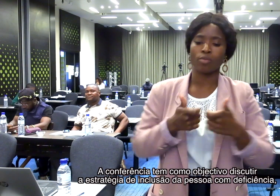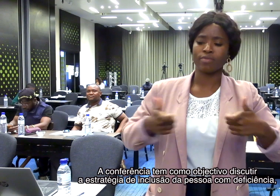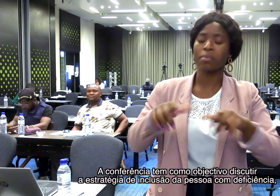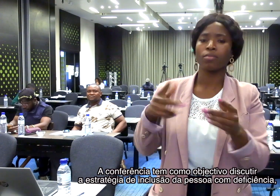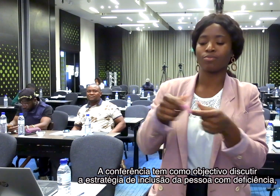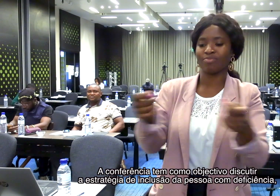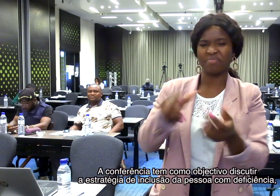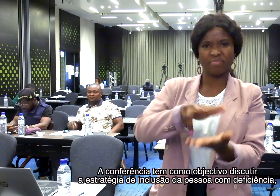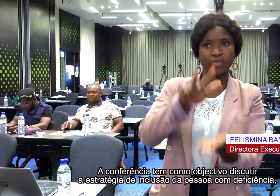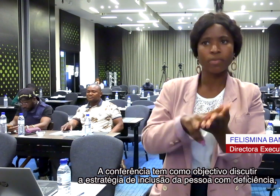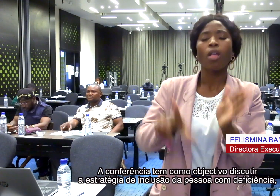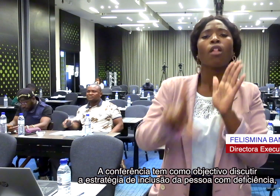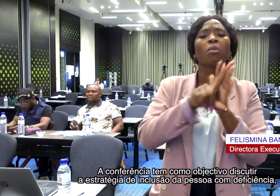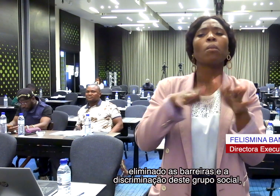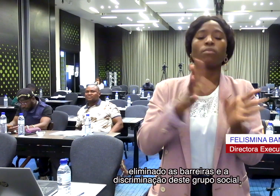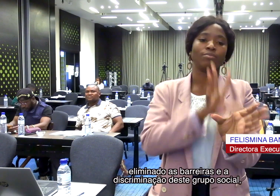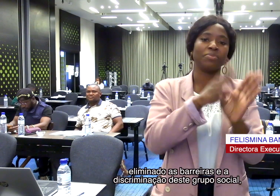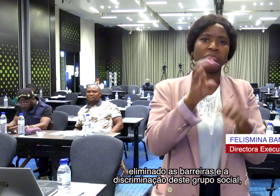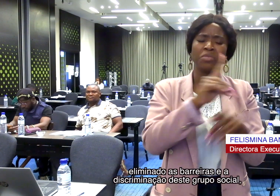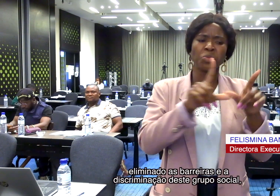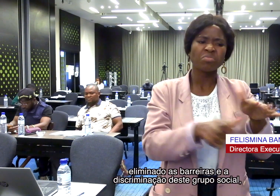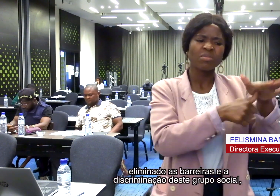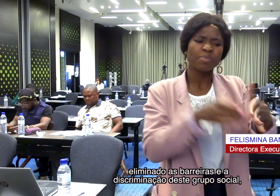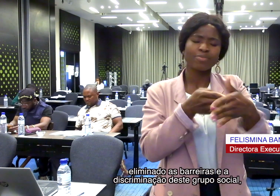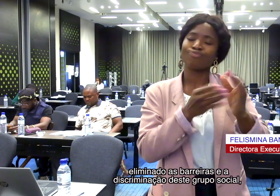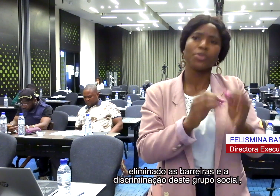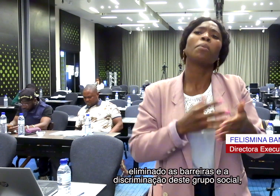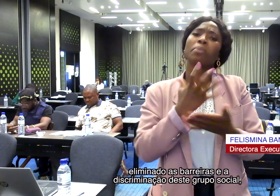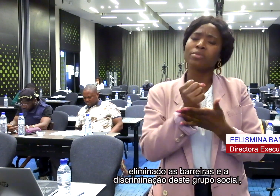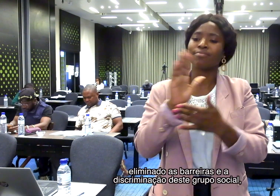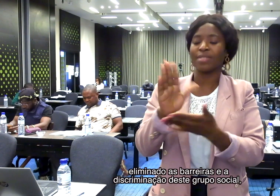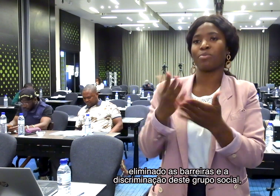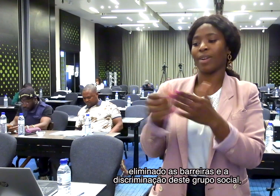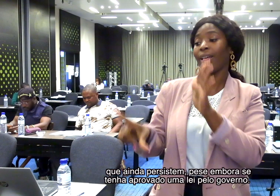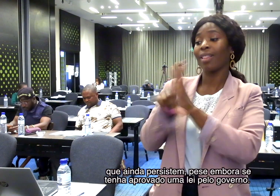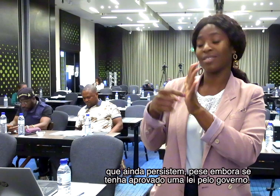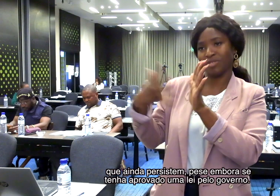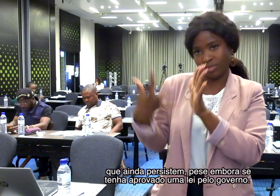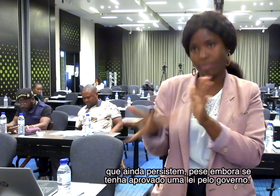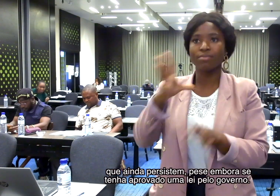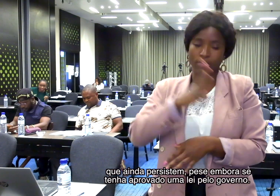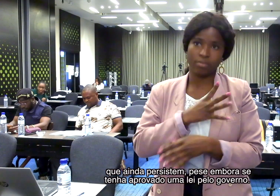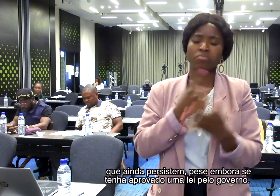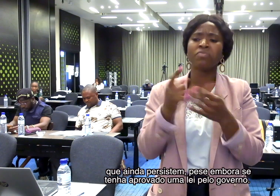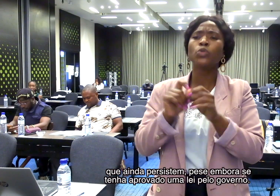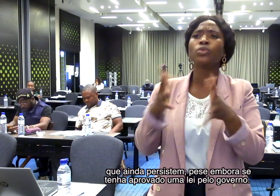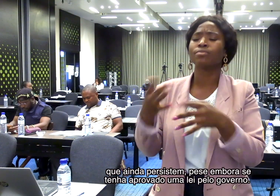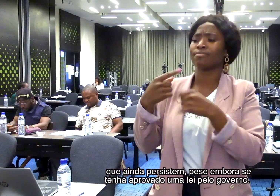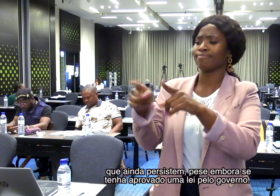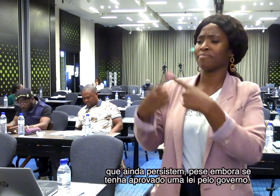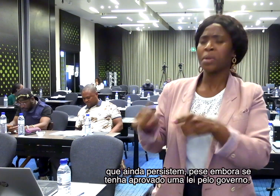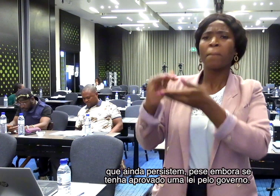estratégia de inclusão da pessoa com deficiência, eliminando as barreiras e a discriminação deste grupo social, que ainda